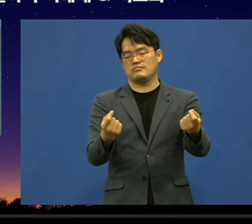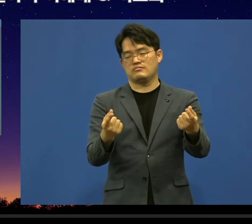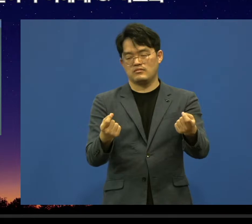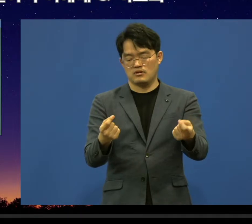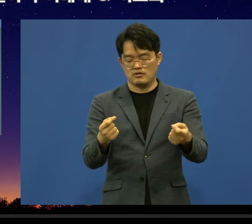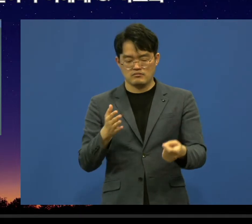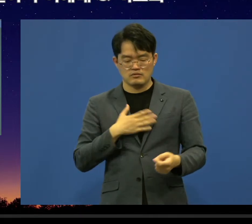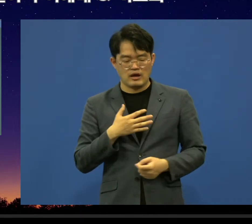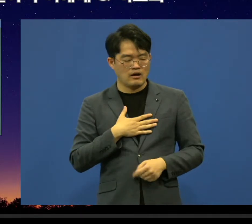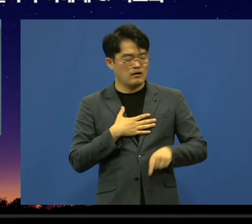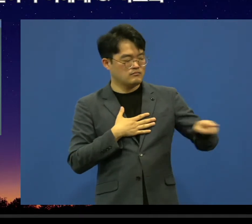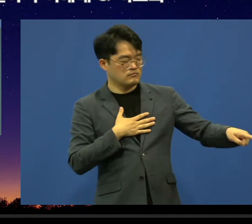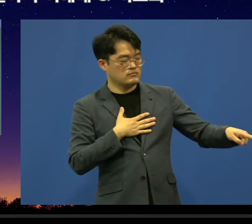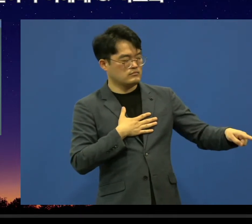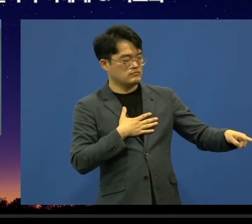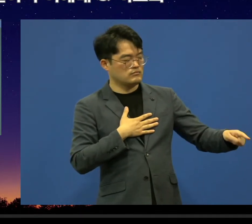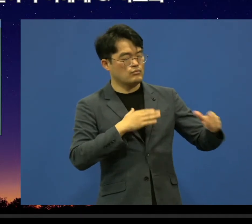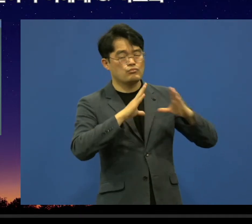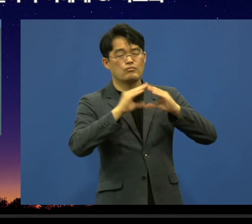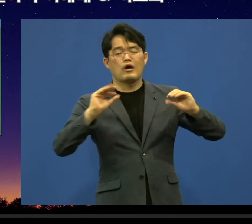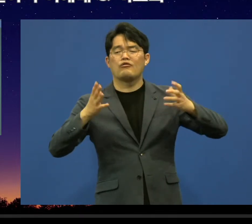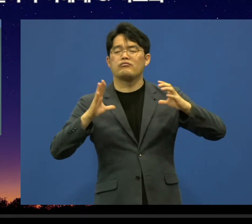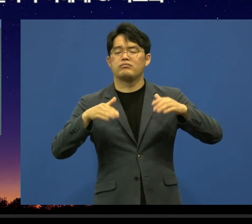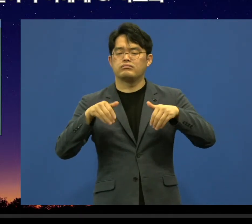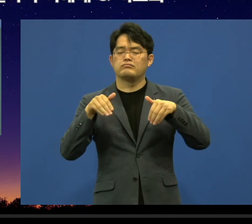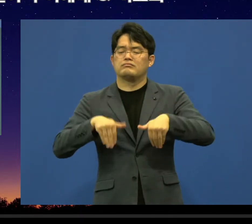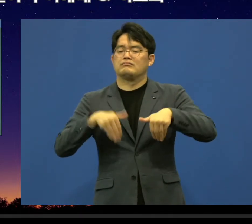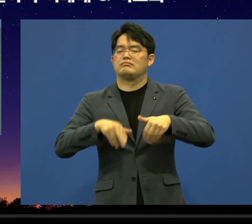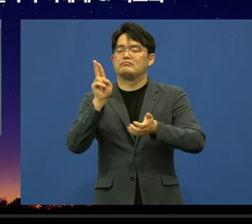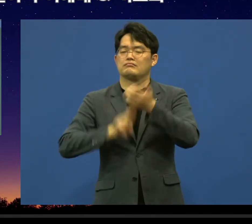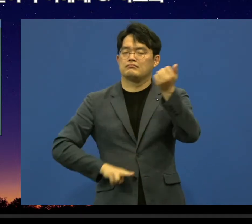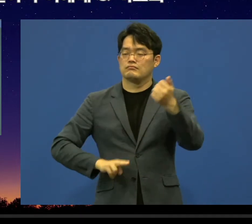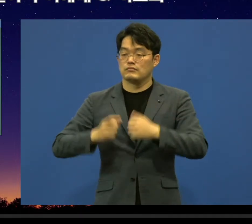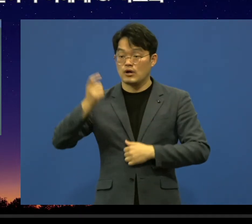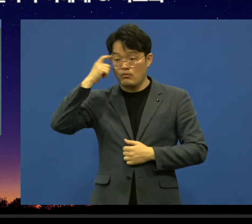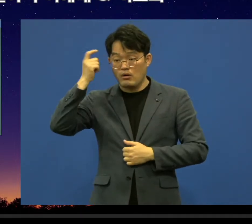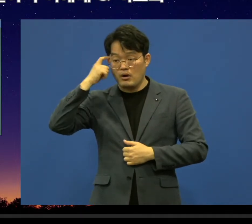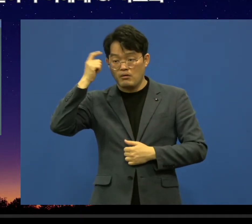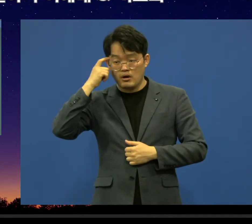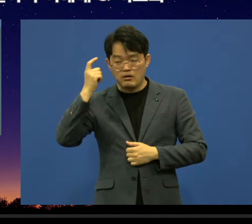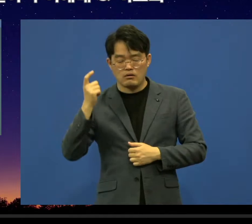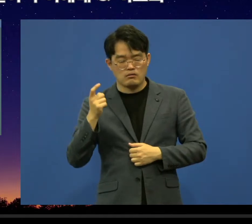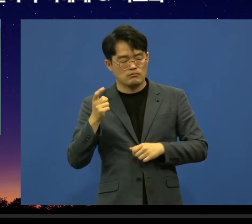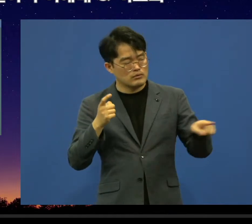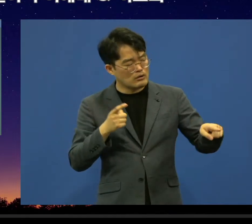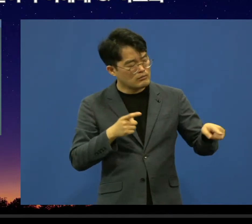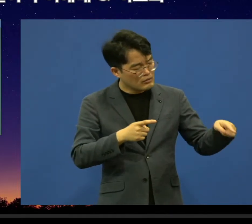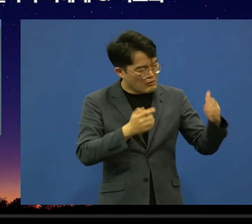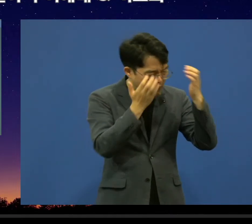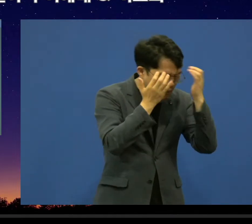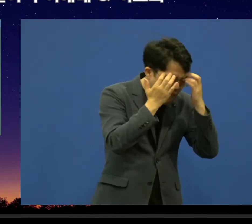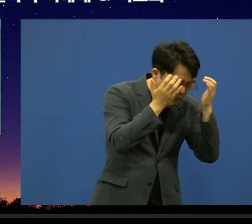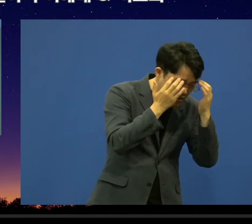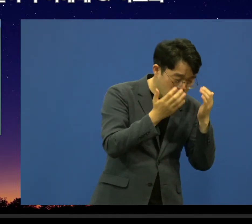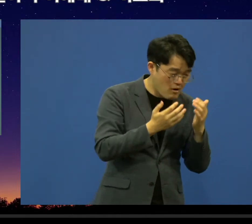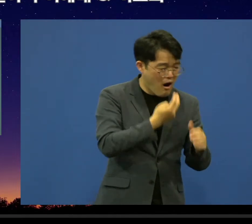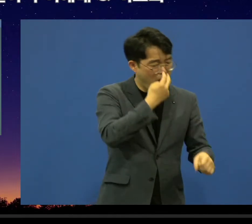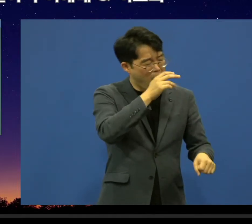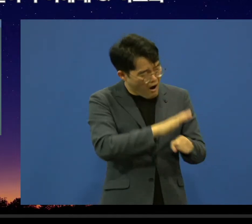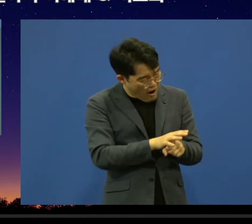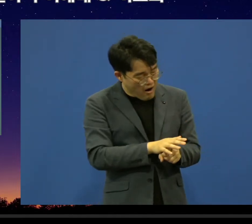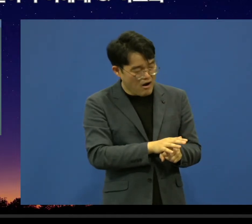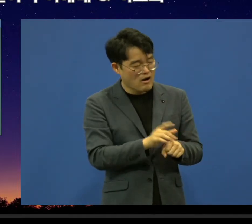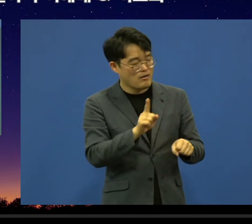애굽에 팔리게 하셨다고 고백하지요. 총리로 세워지기 전에는 몰랐던 거룩한 자기